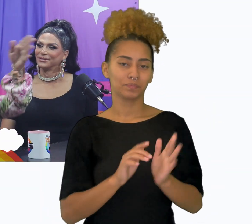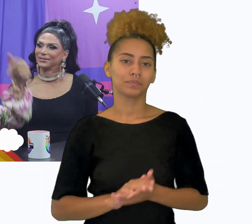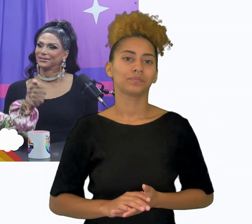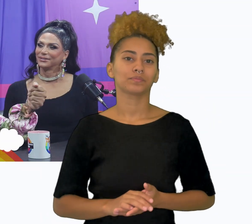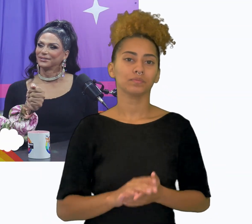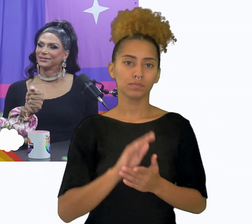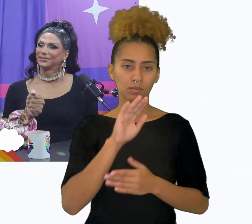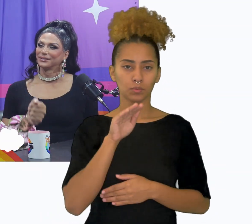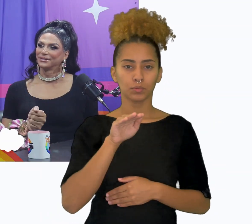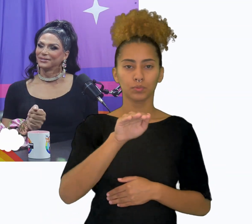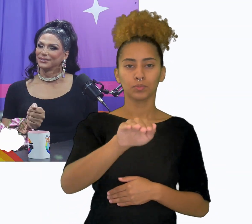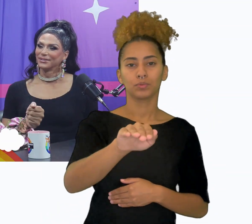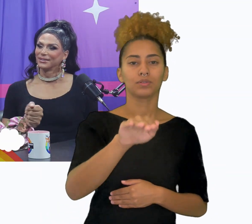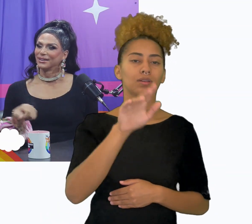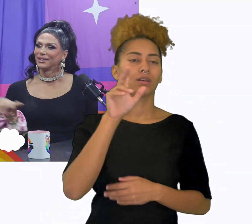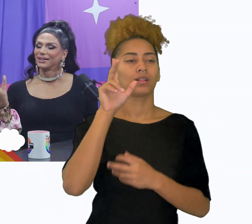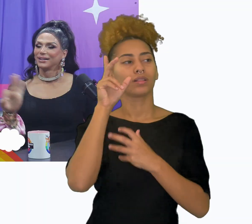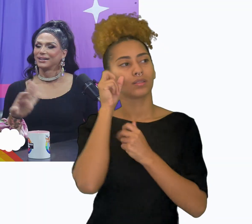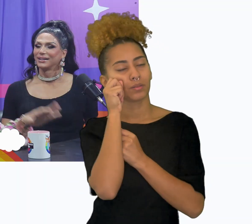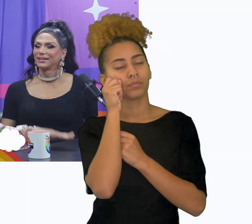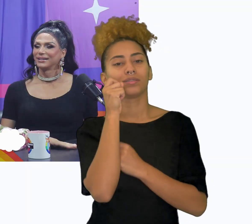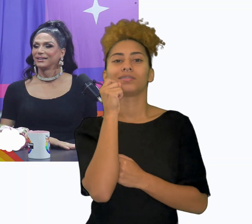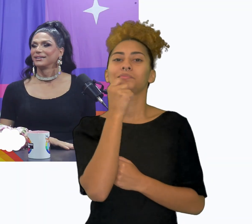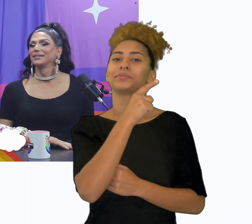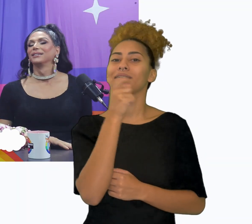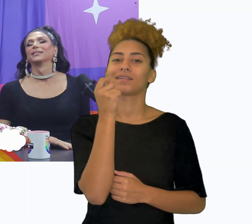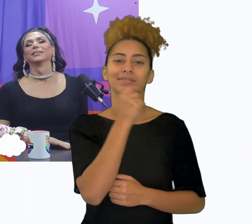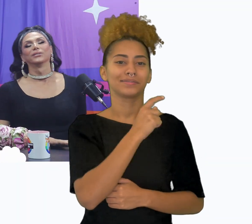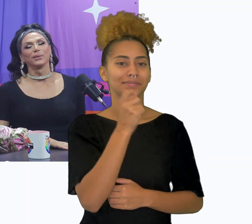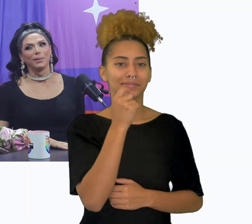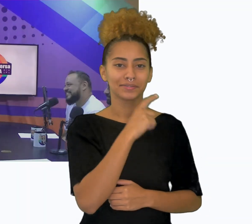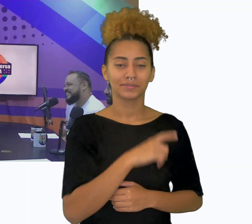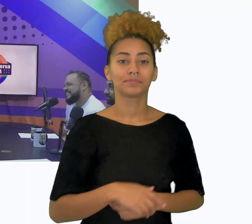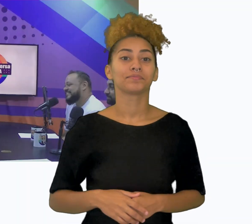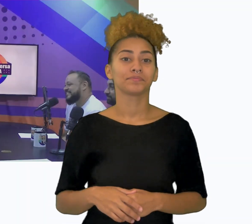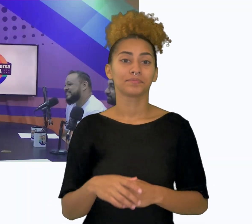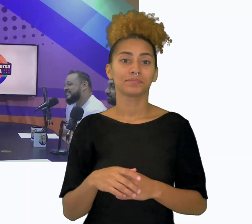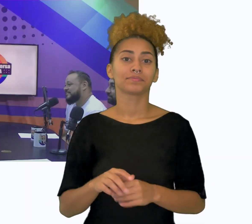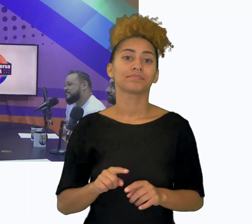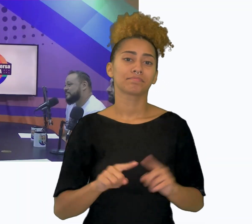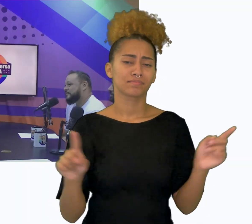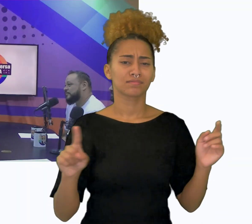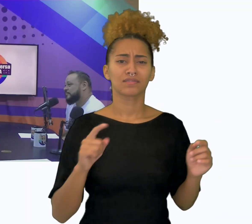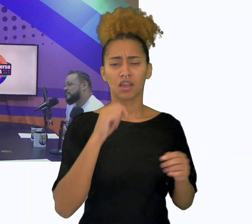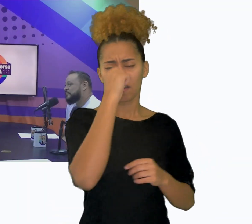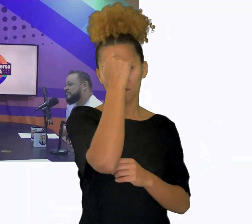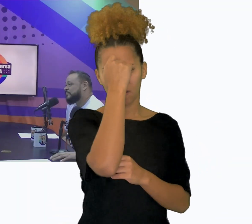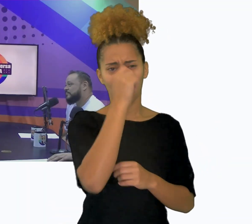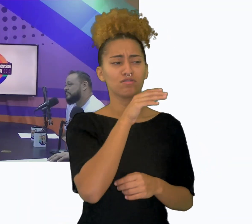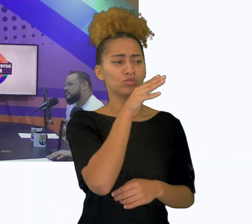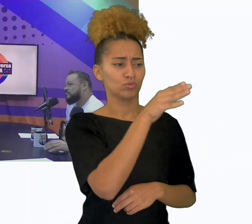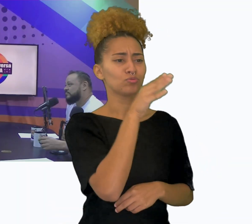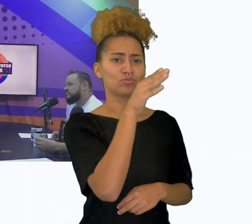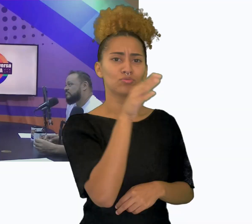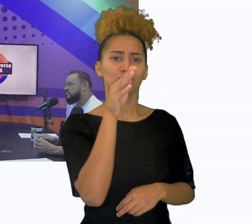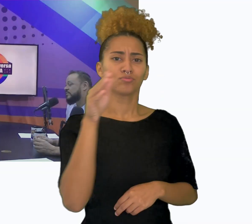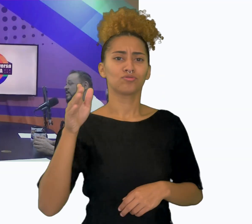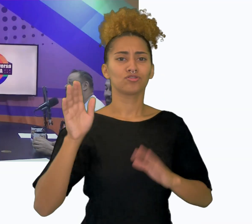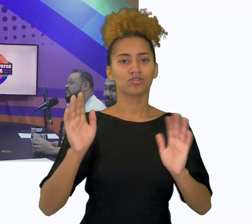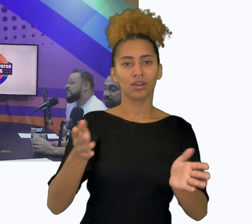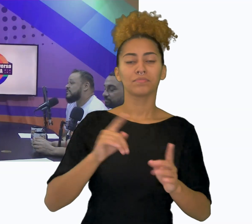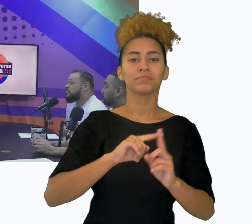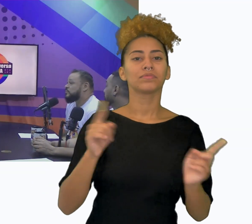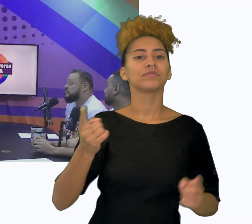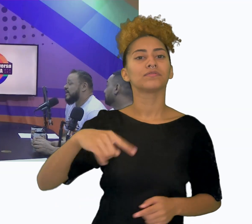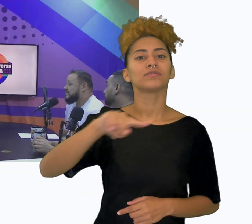Aí, reta, ele dormia. Tinha uma graça, né? Era... E daí, mas forró eu fui demais. Eu, Não, a forró não. Bádala.